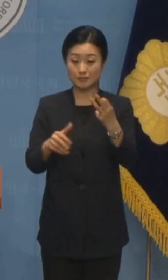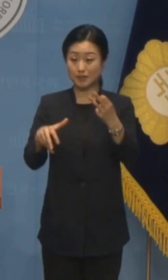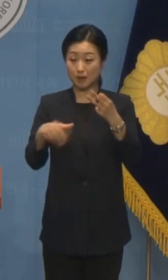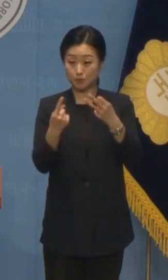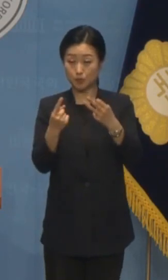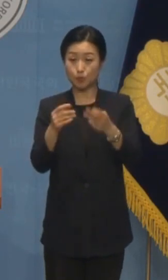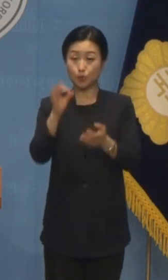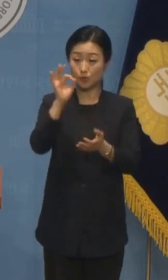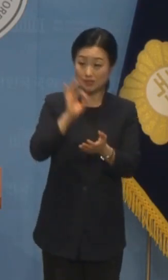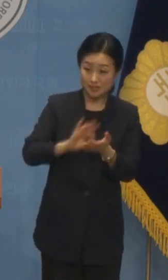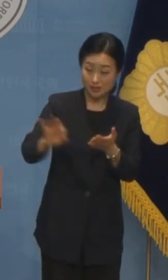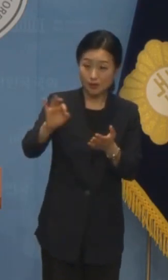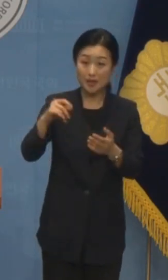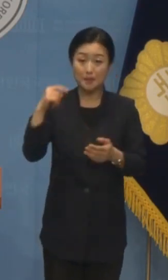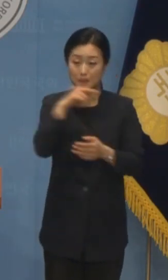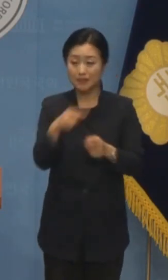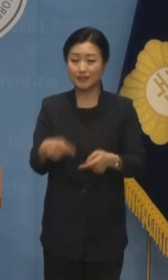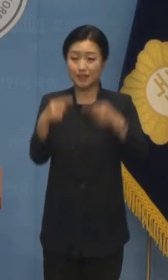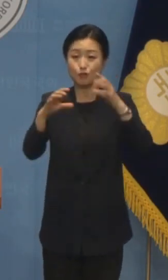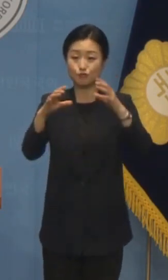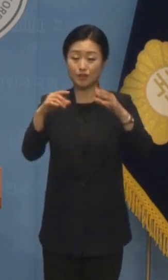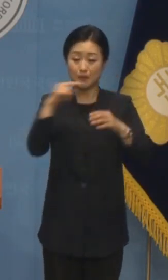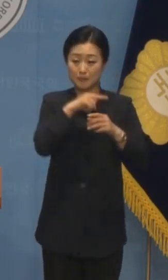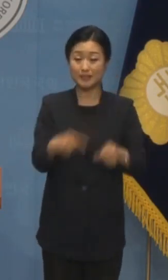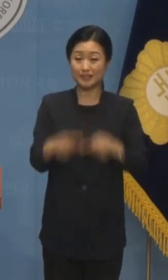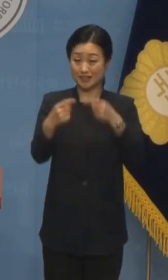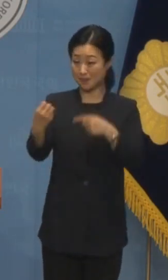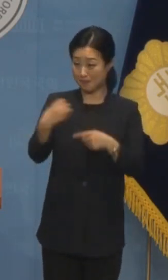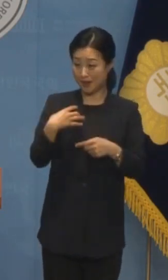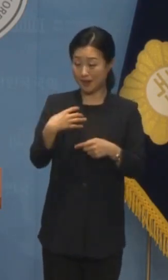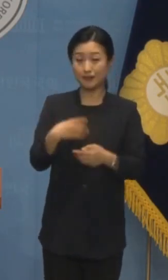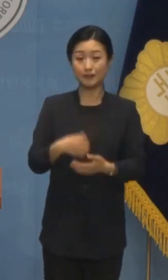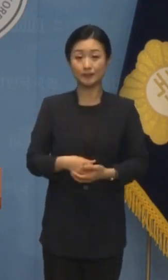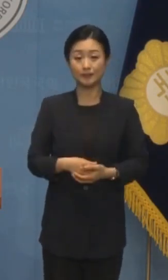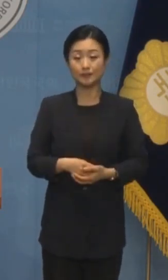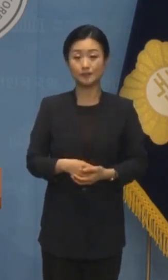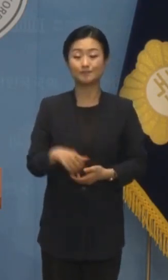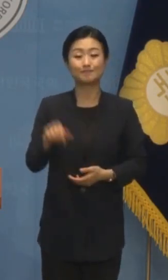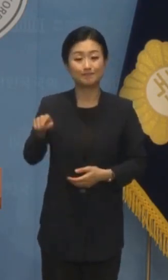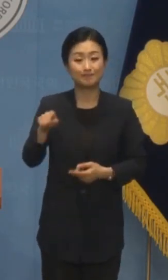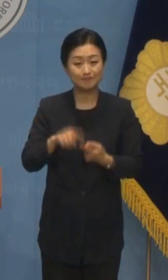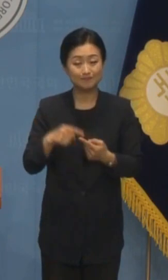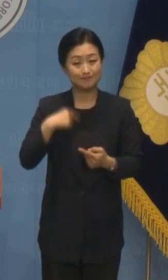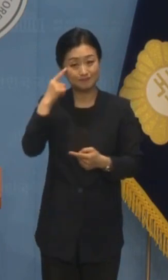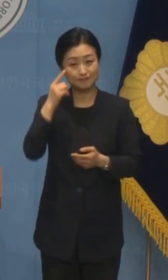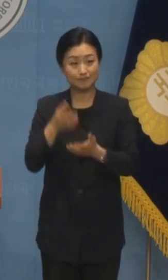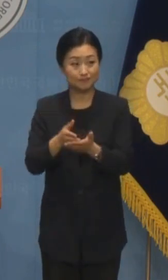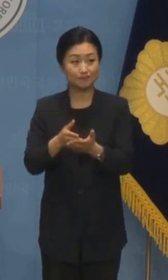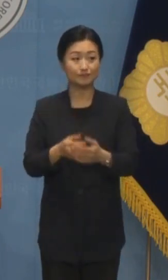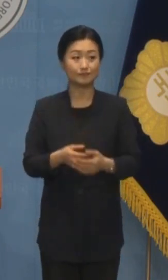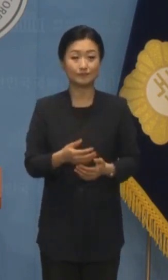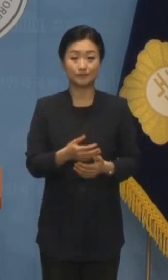재정 지출이 재정 적자를 키워서 국가 부채를 늘린다는 것입니다. 여기에 지금 세대에